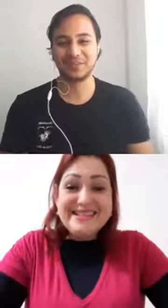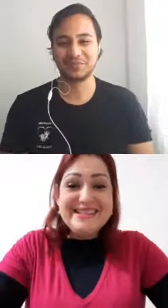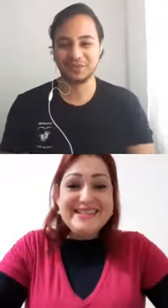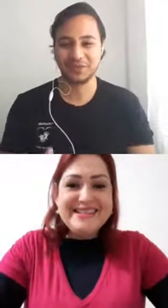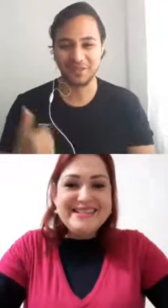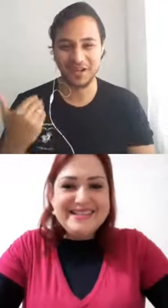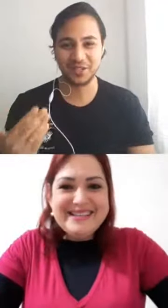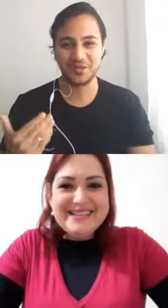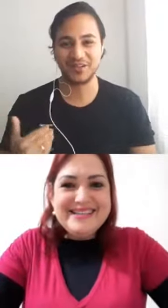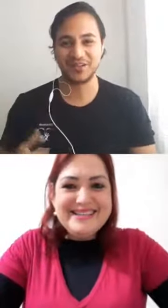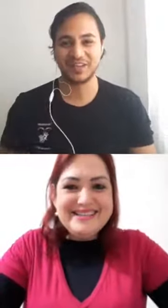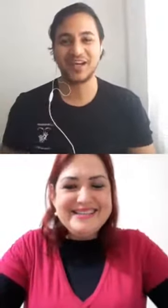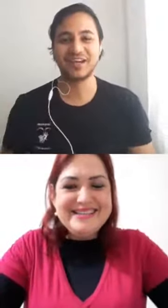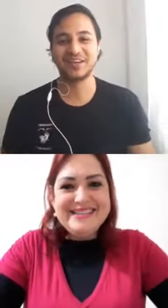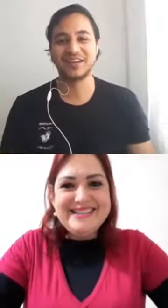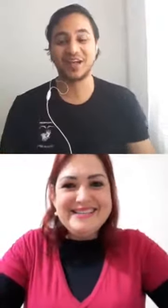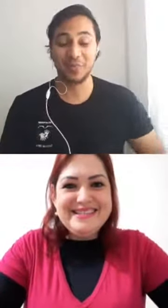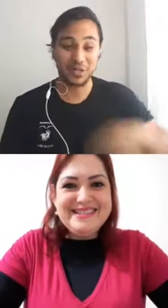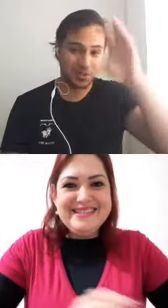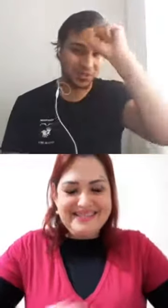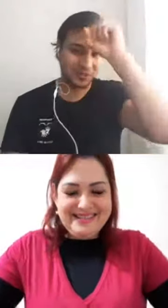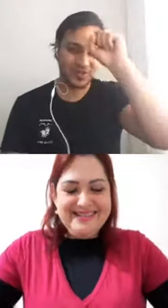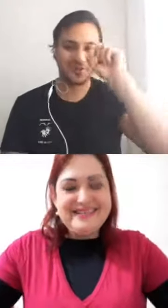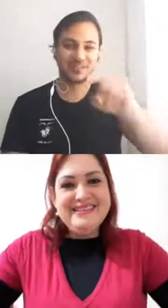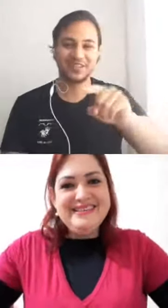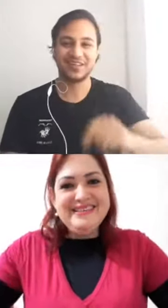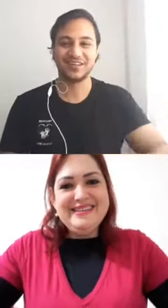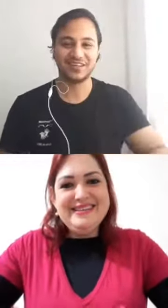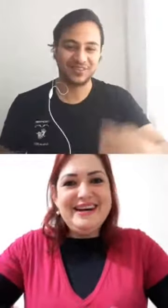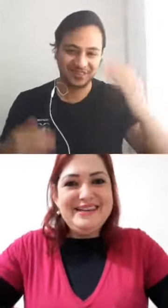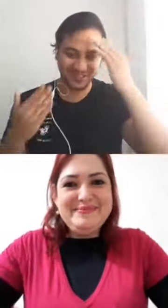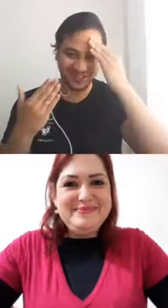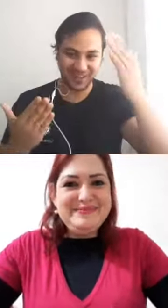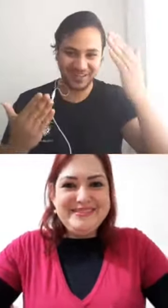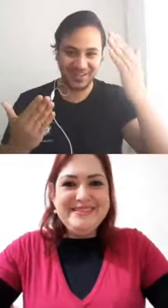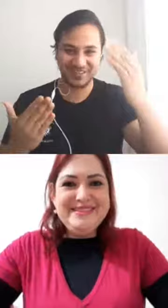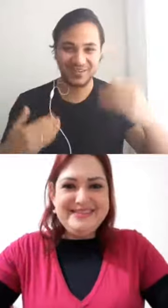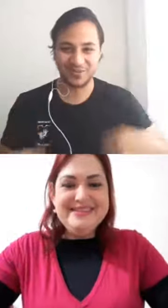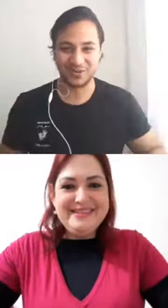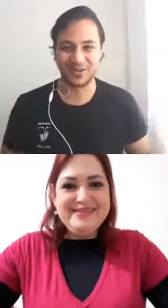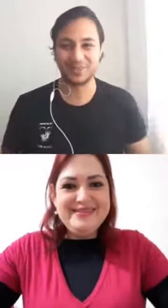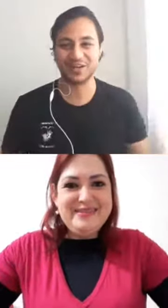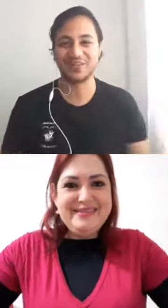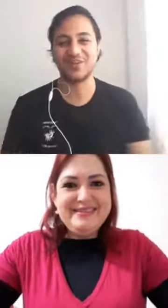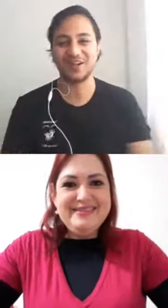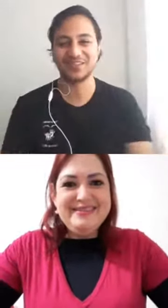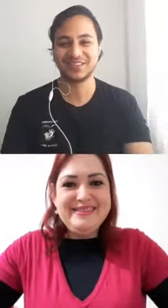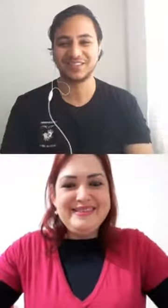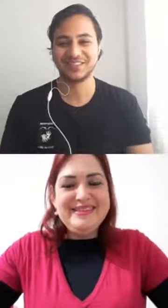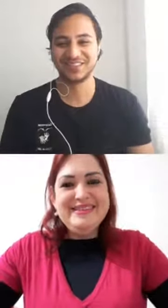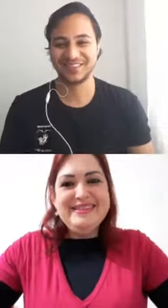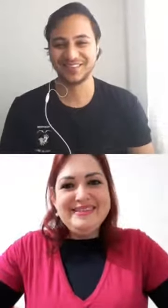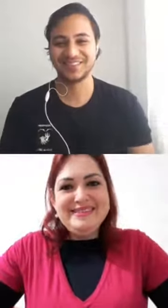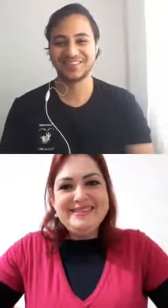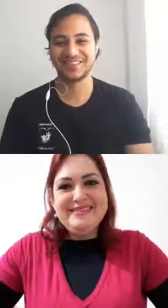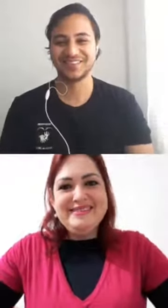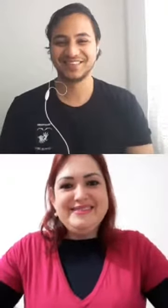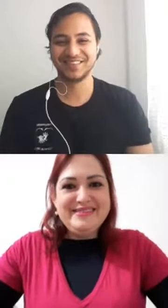é uma das pessoas que eu mais admiro na nossa área e aprendi muito, né, com você. Então, Ai, só agradeço, né, por tudo e por essa conversa de hoje.